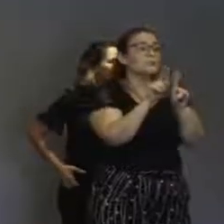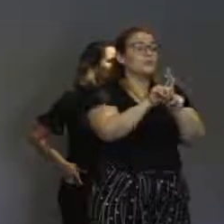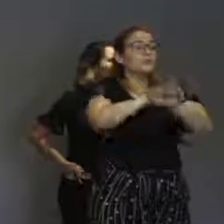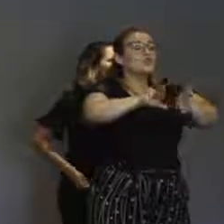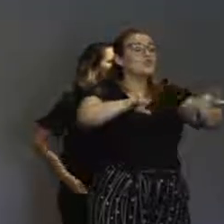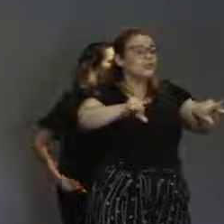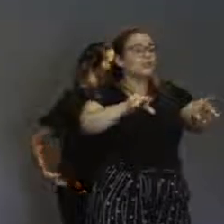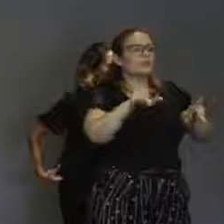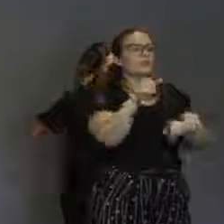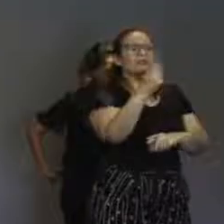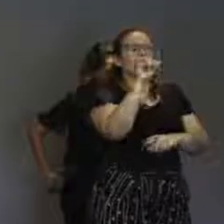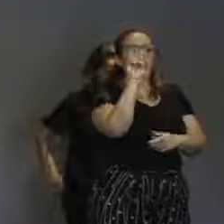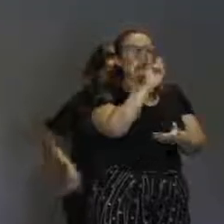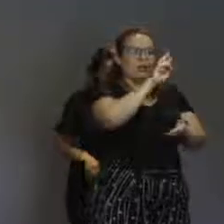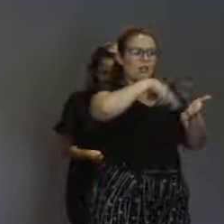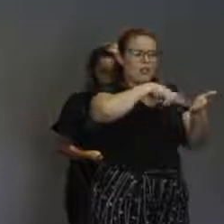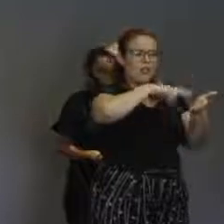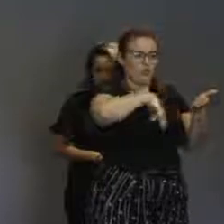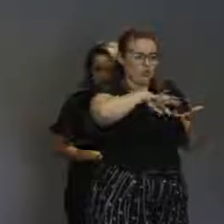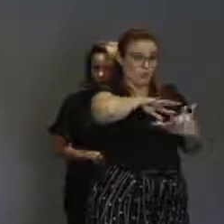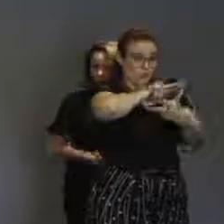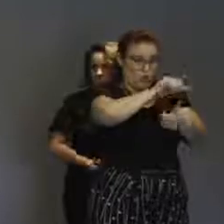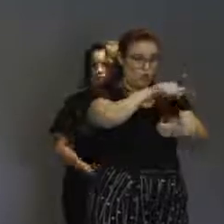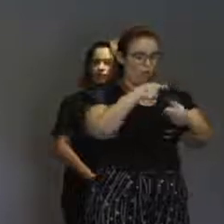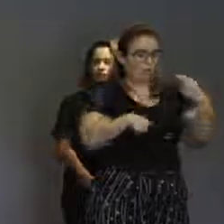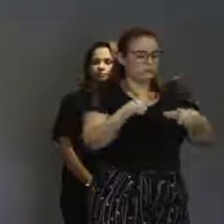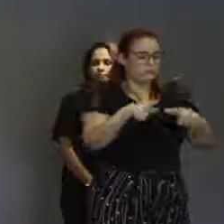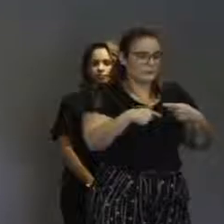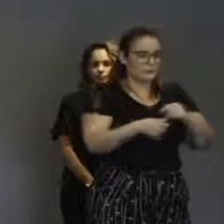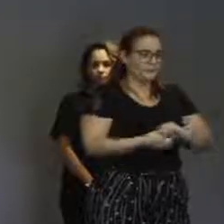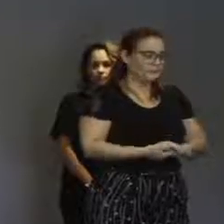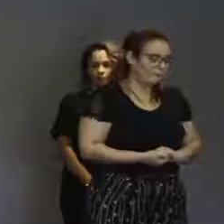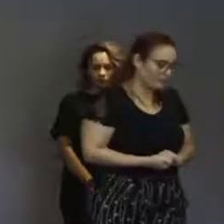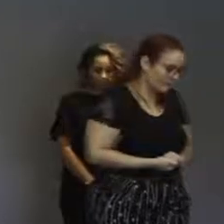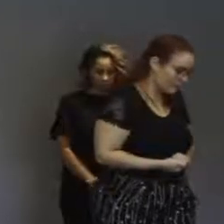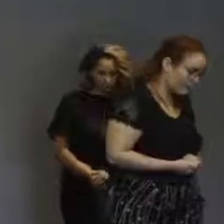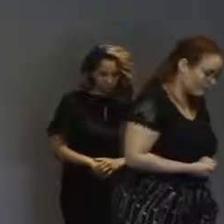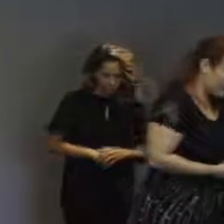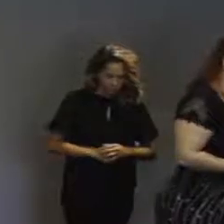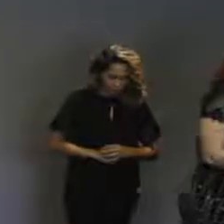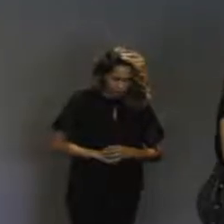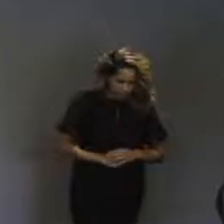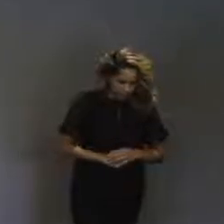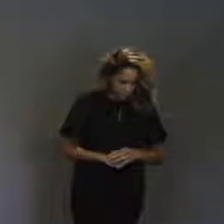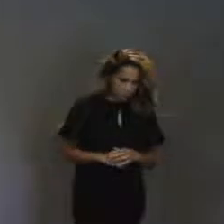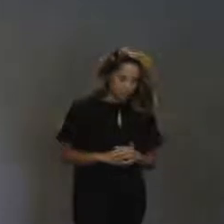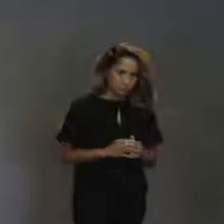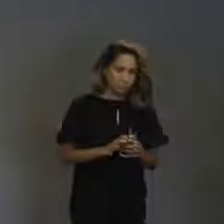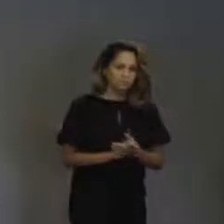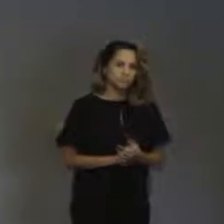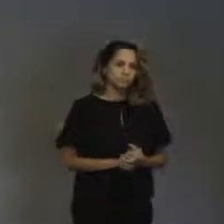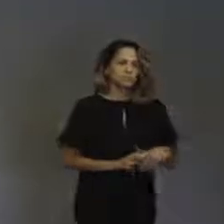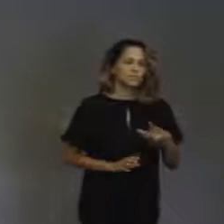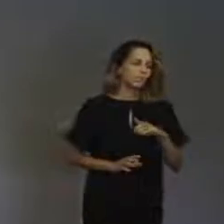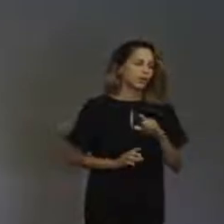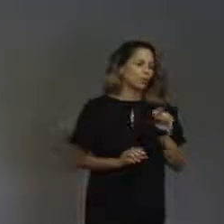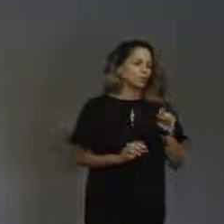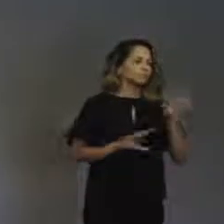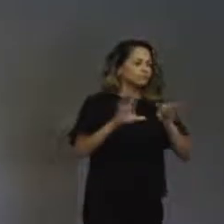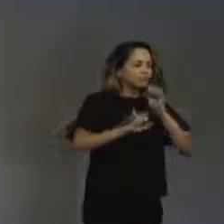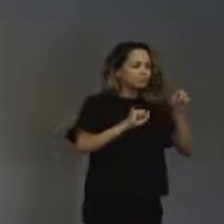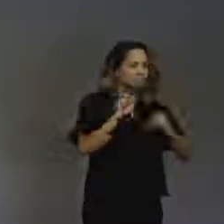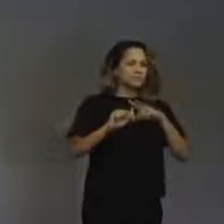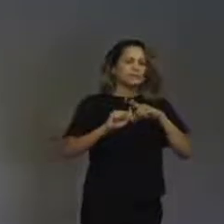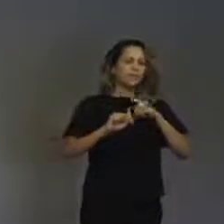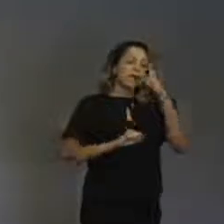si, no último relatório mundial de competitividade, eles pegaram a vertente do talento e da diversidade